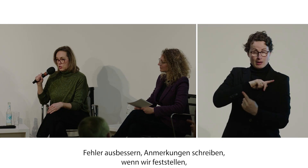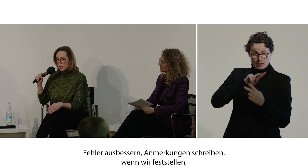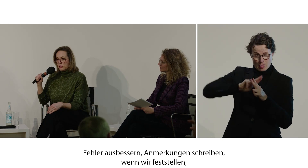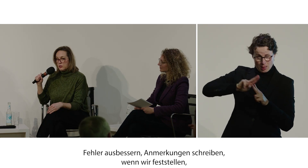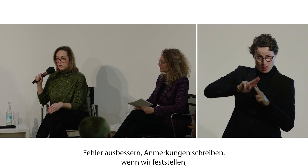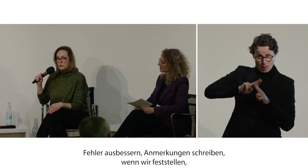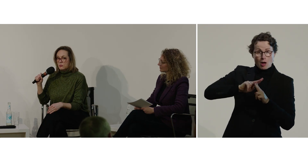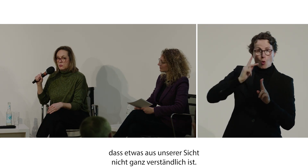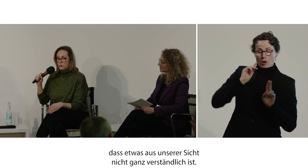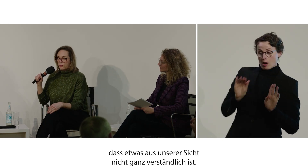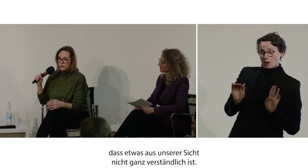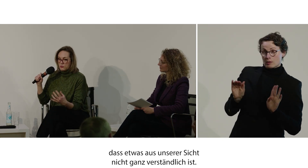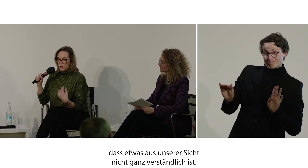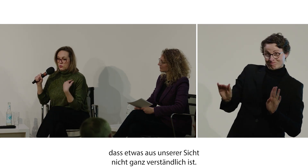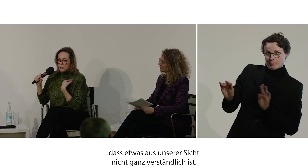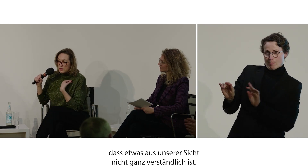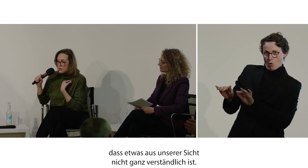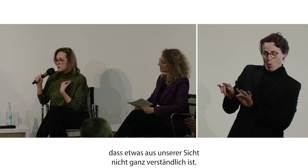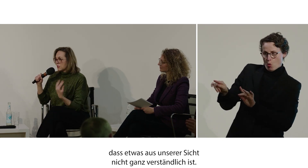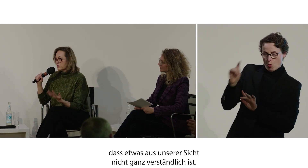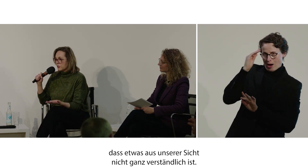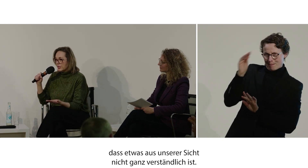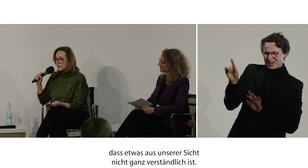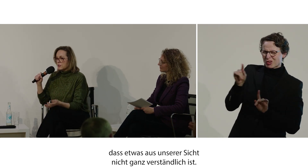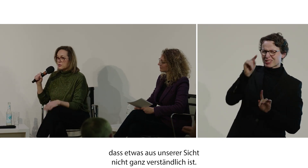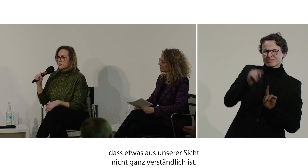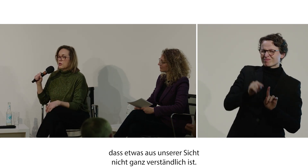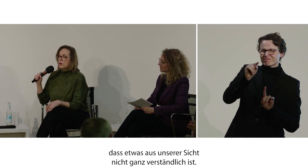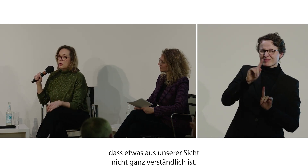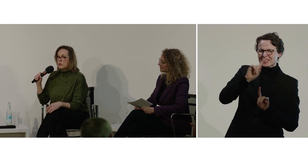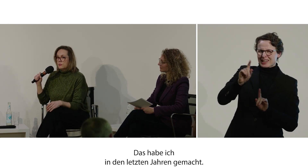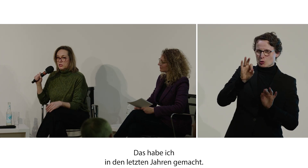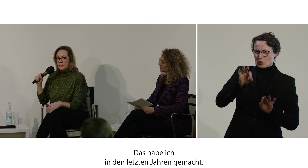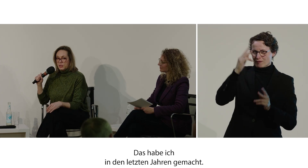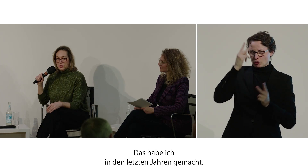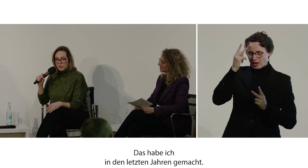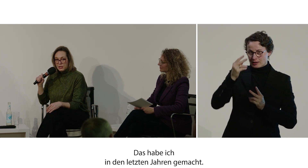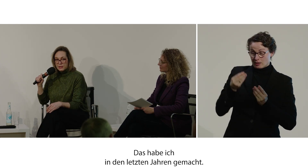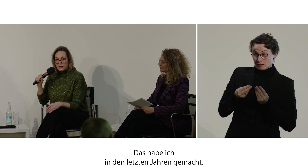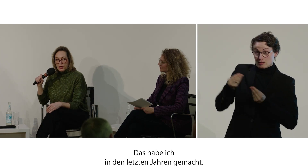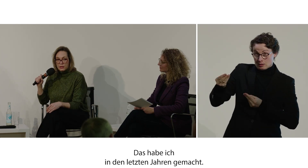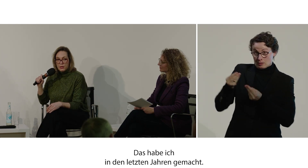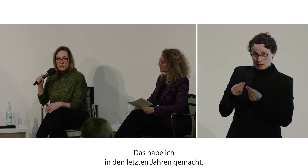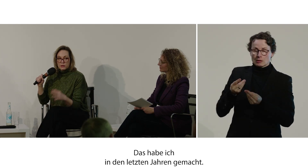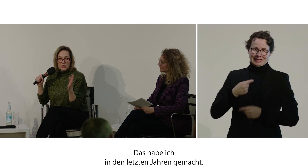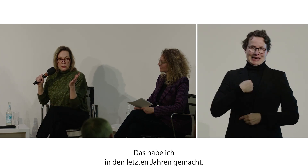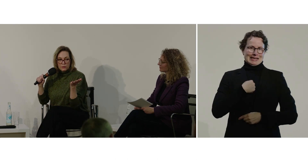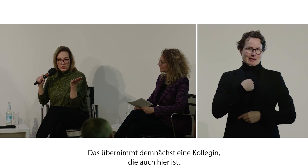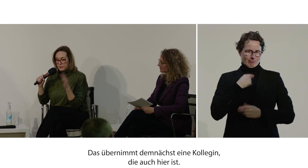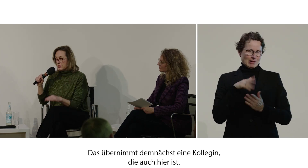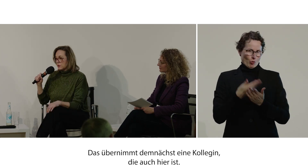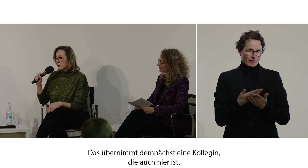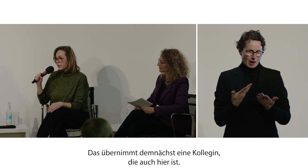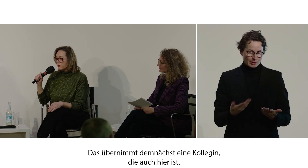wenn wir feststellen, dass irgendwas aus unserer Sicht nicht ganz verständlich ist. Das habe ich in den letzten Jahren gemacht, das